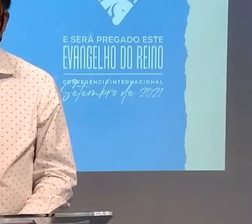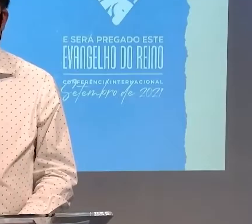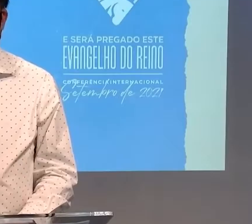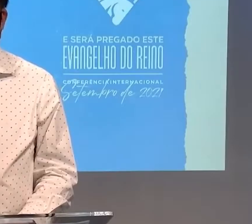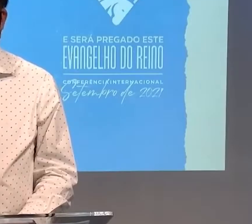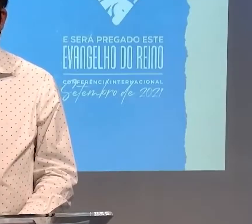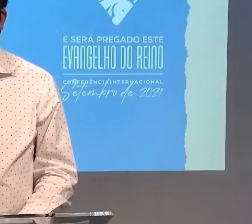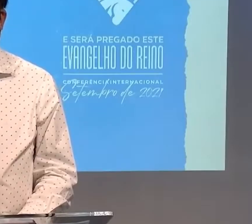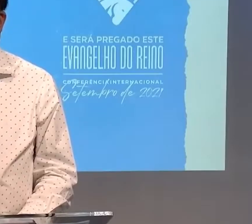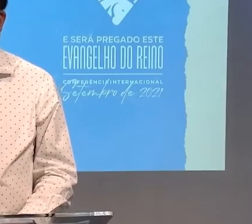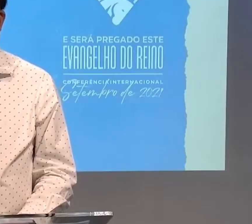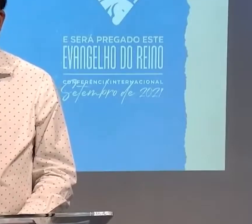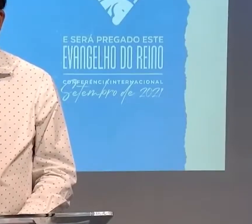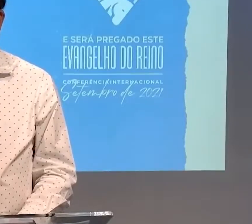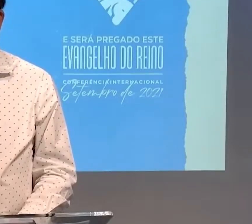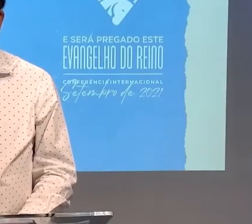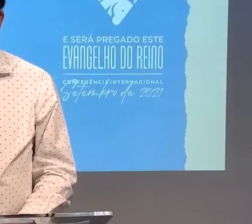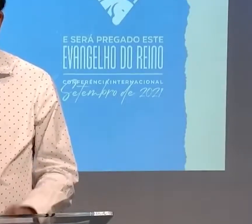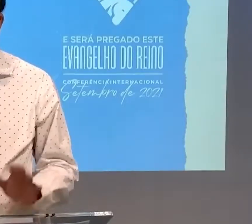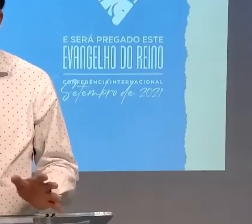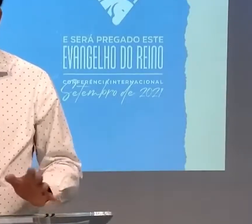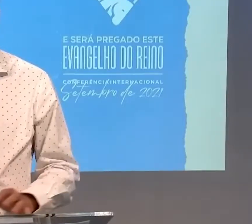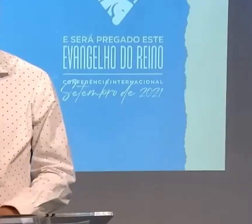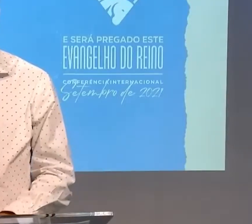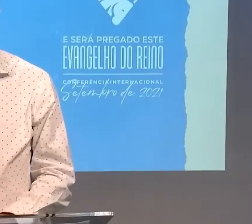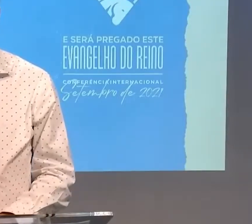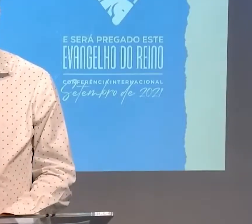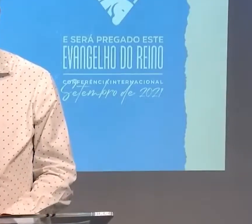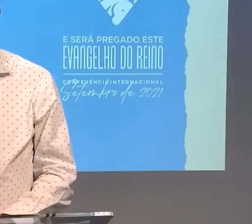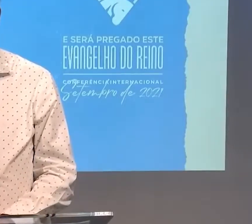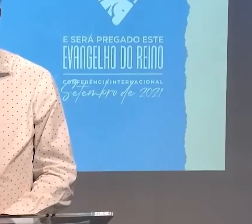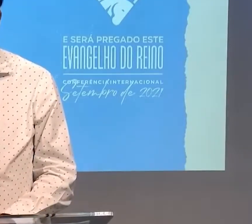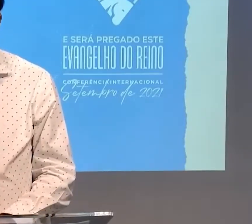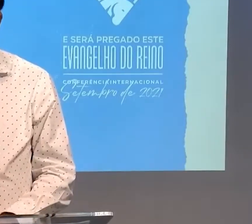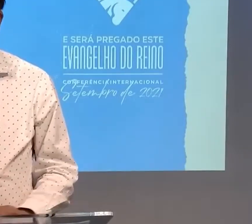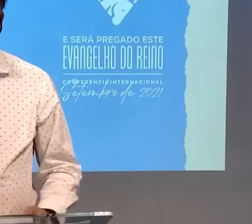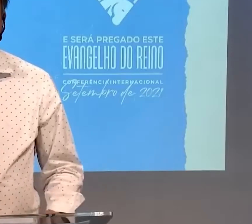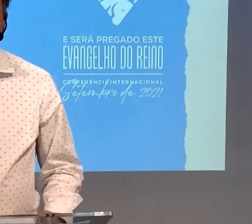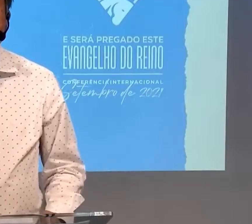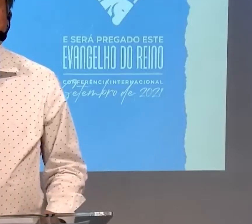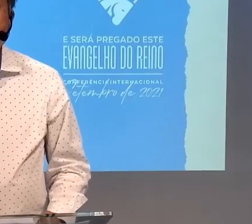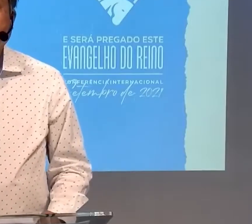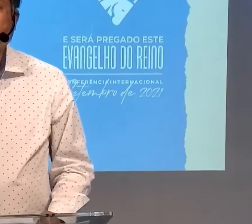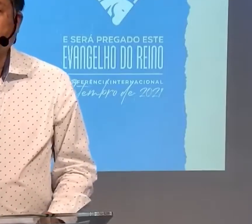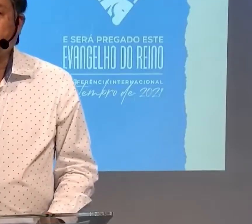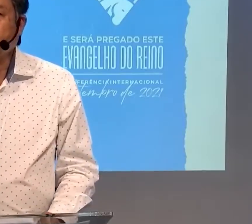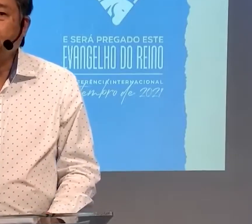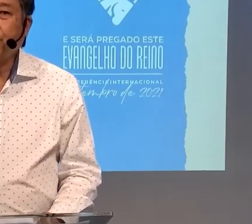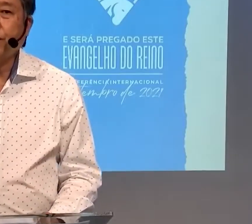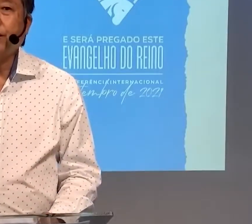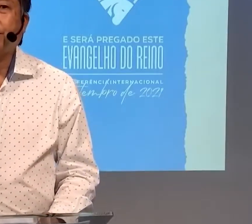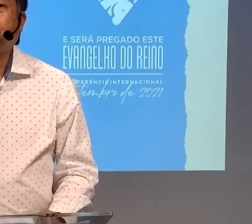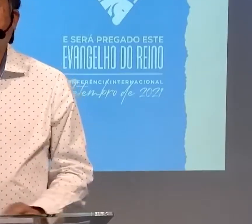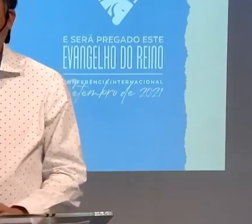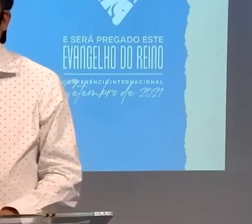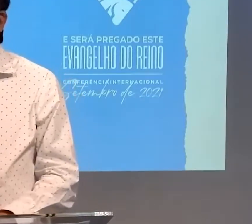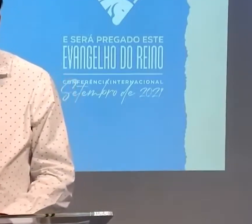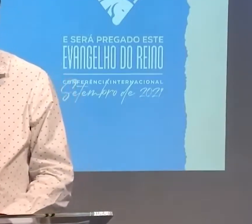não tomar o pecado? Graças a Deus, na sua